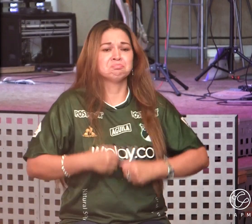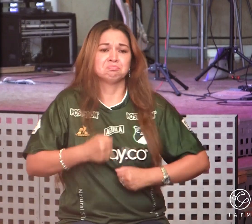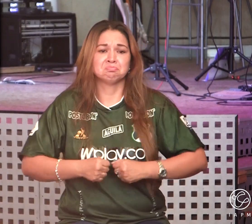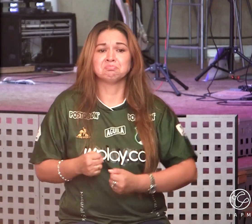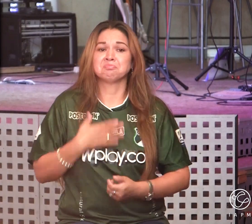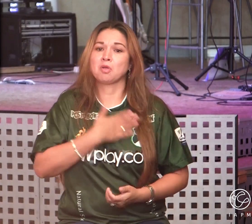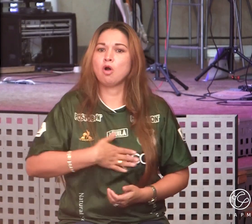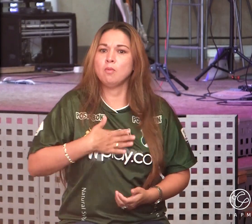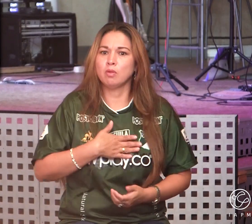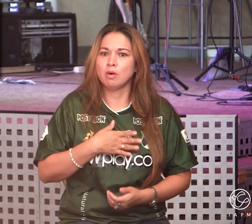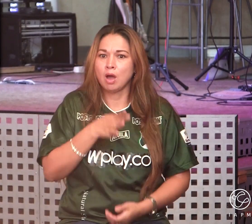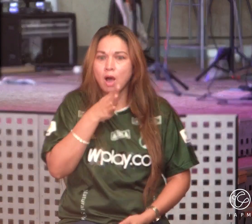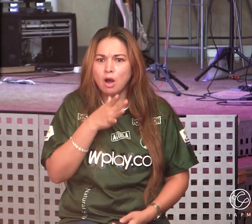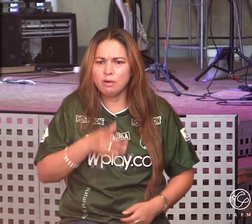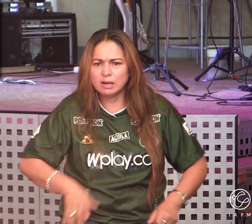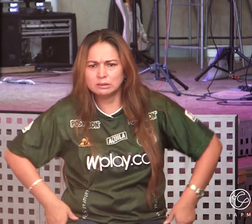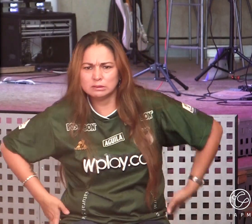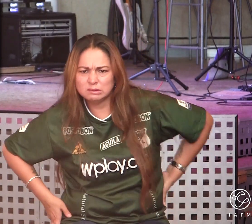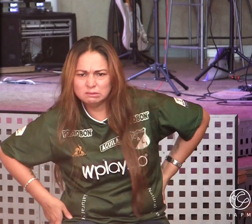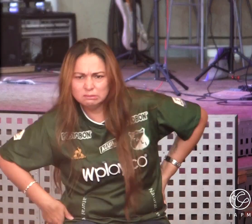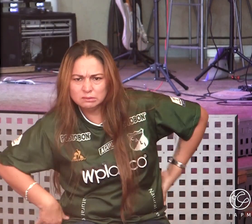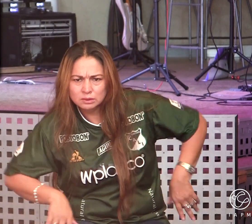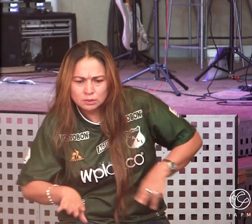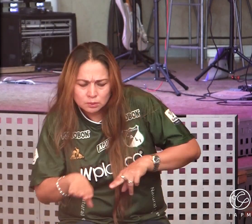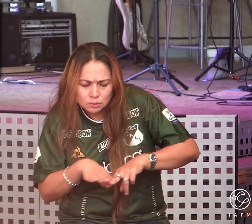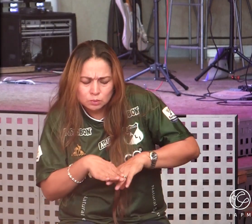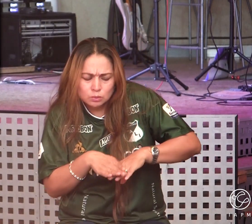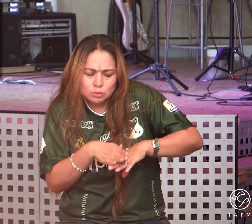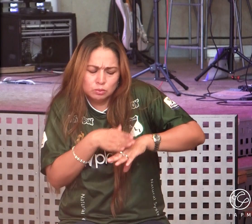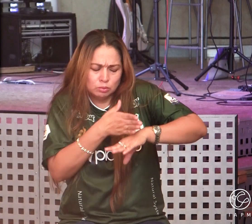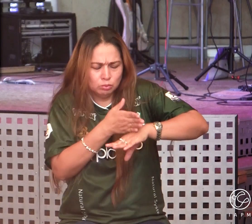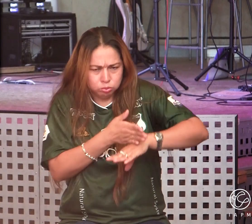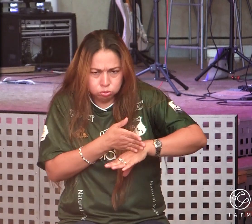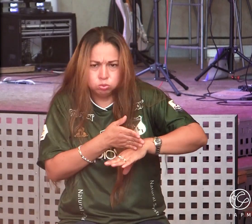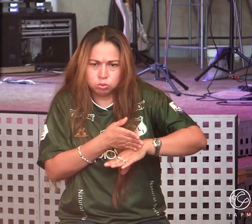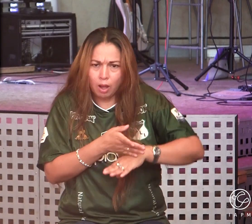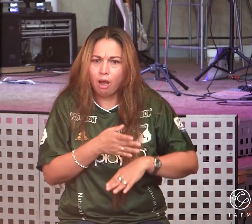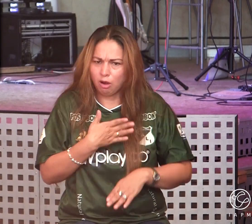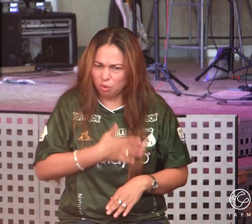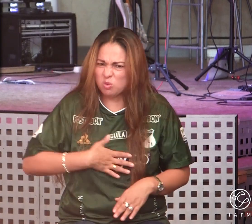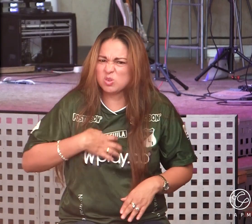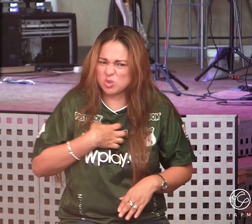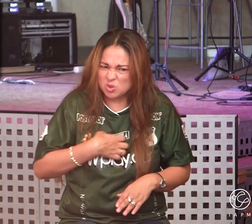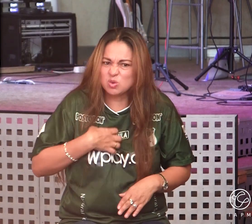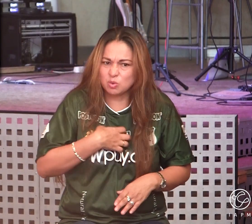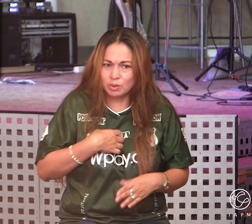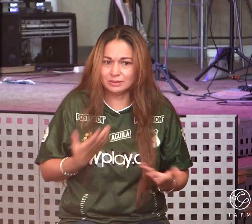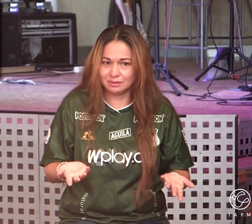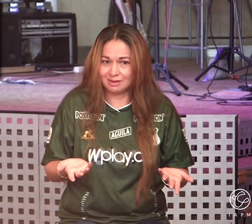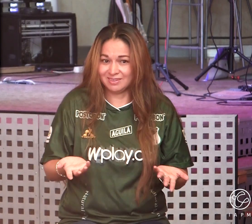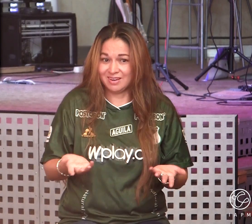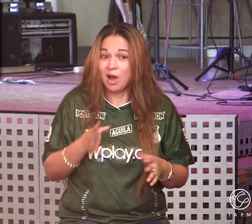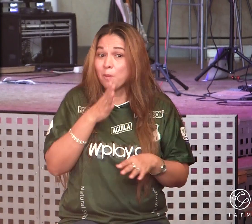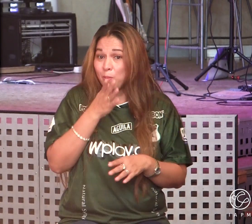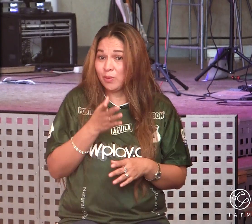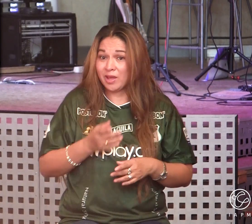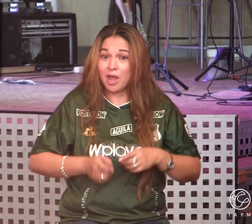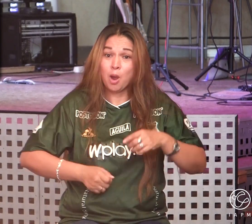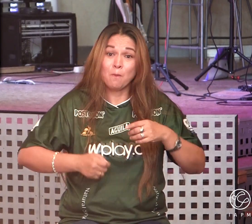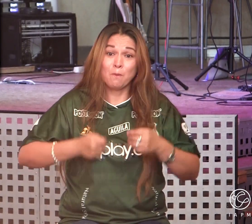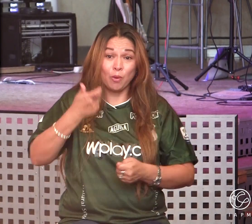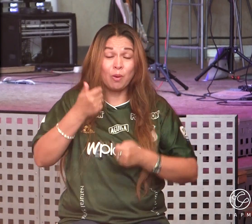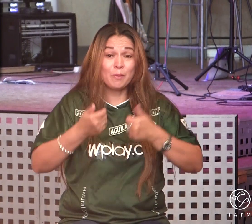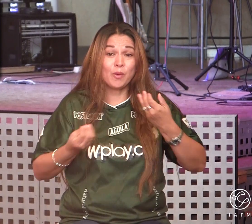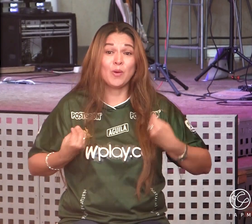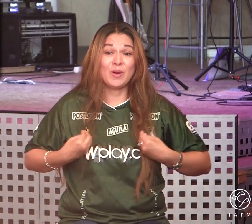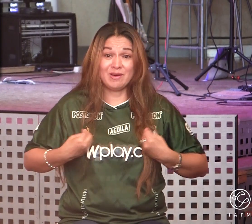de dolores, ¿no? O sea, cada mañana se despierta con alguno nuevo. Un amigo mío fue una vez al médico por un problema,